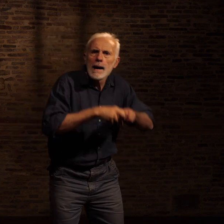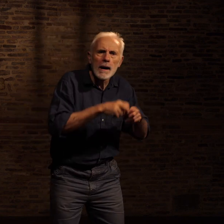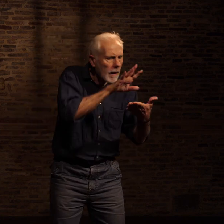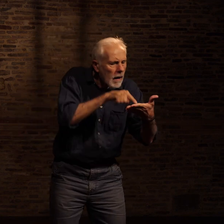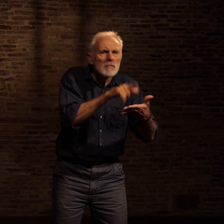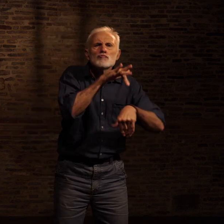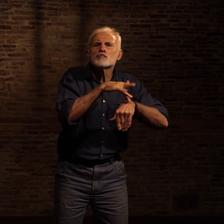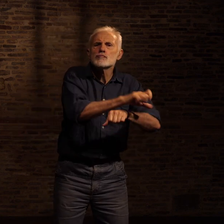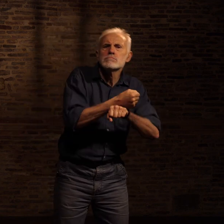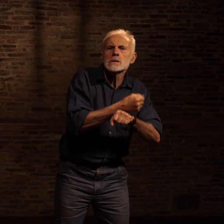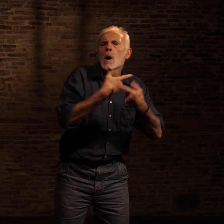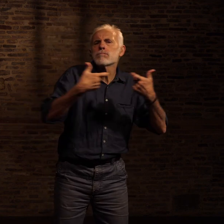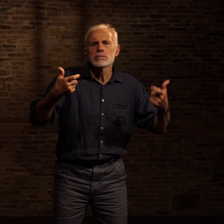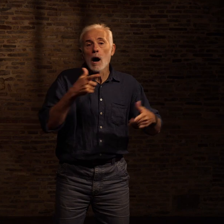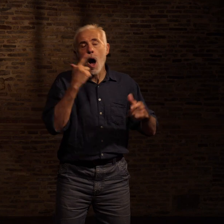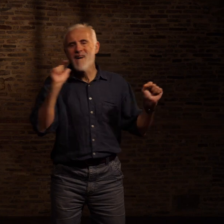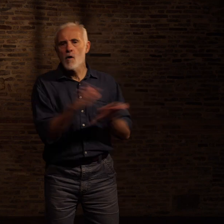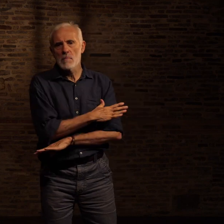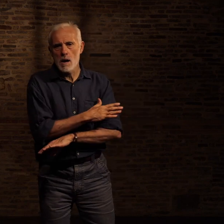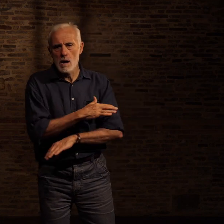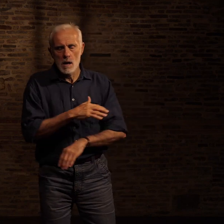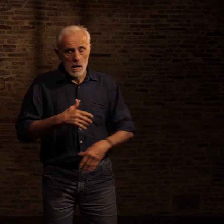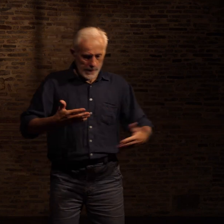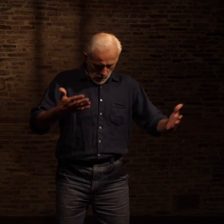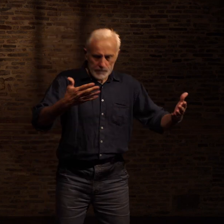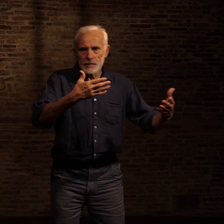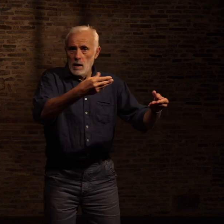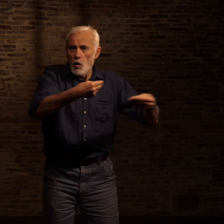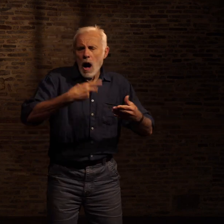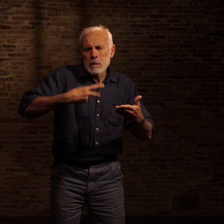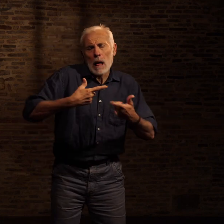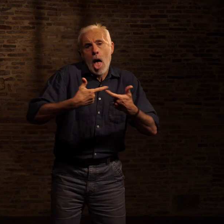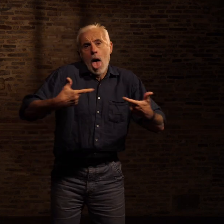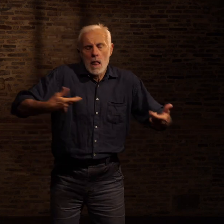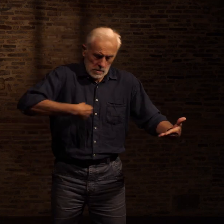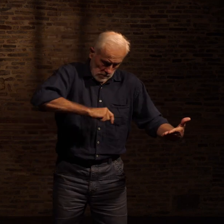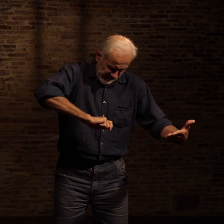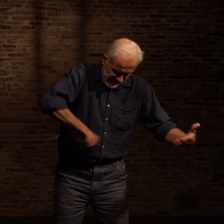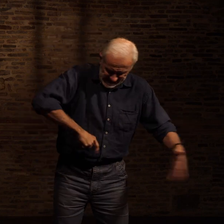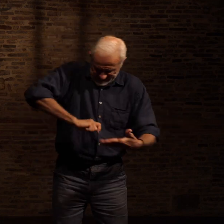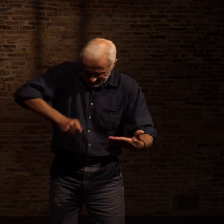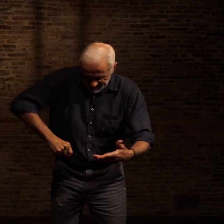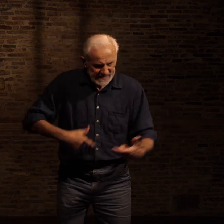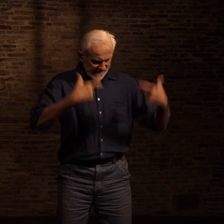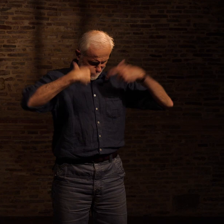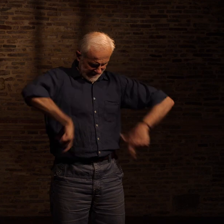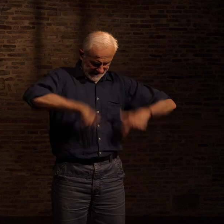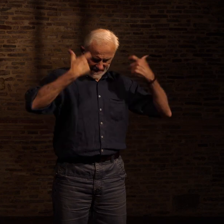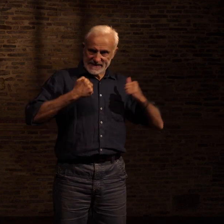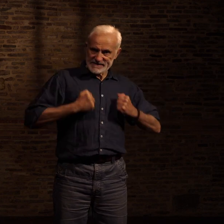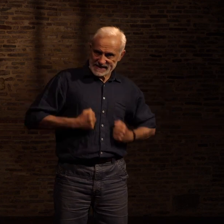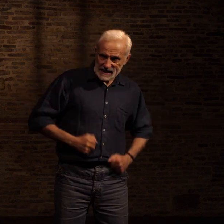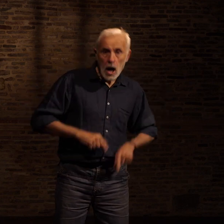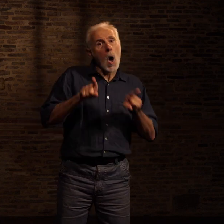j'ai signé à une quantité infinie de formulaires j'ai subi un examen physique complet et de nombre à des épreuves